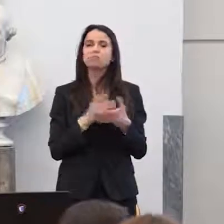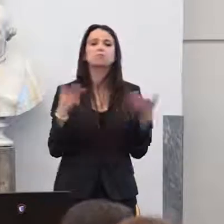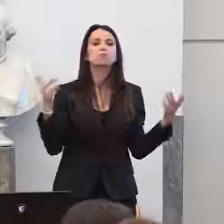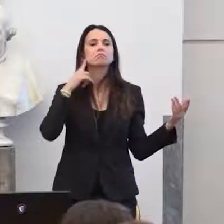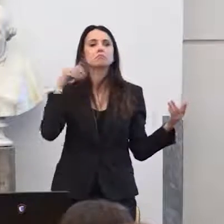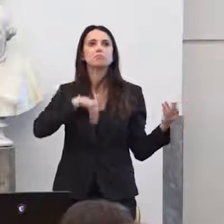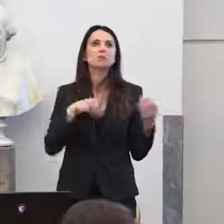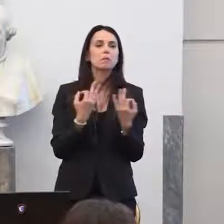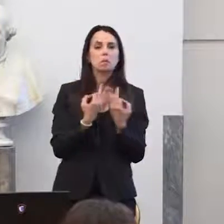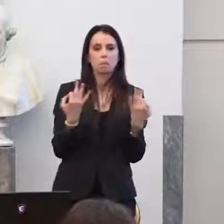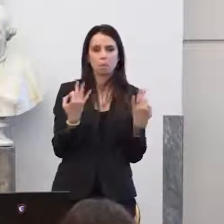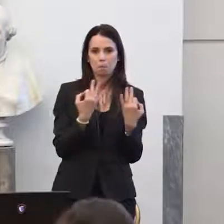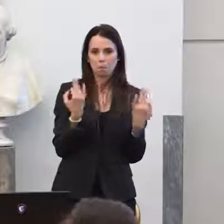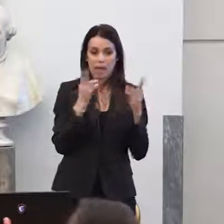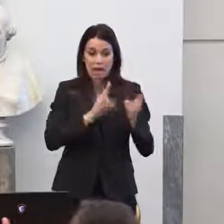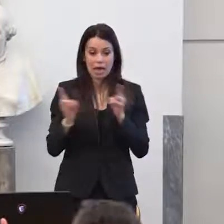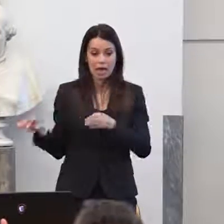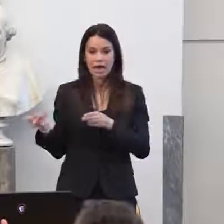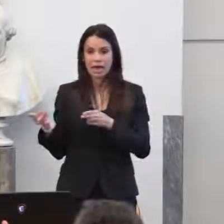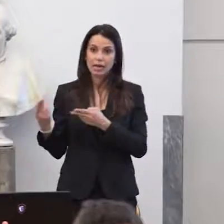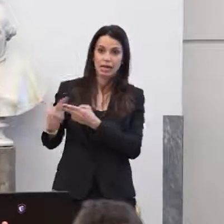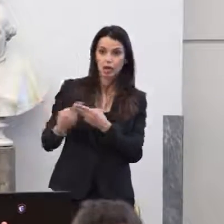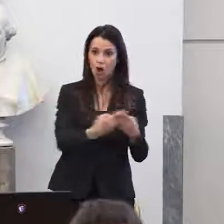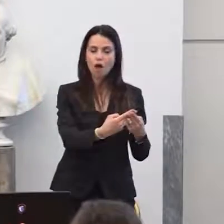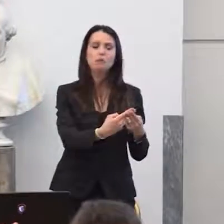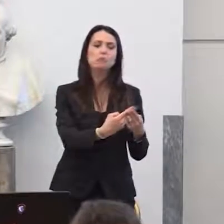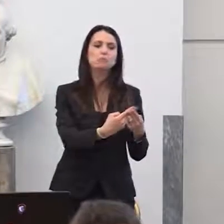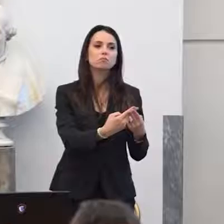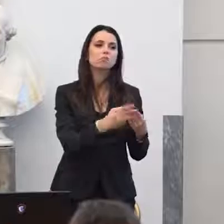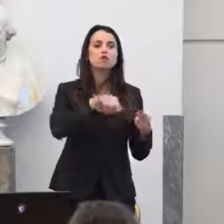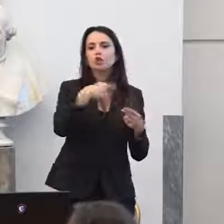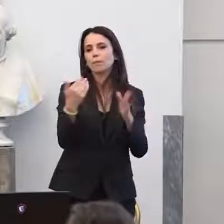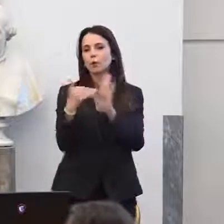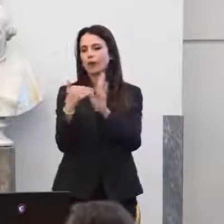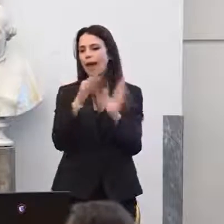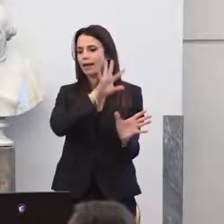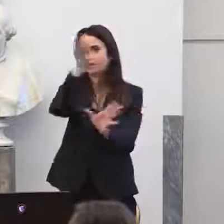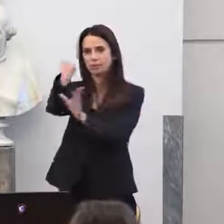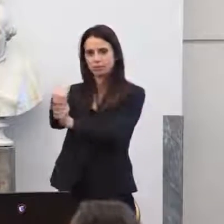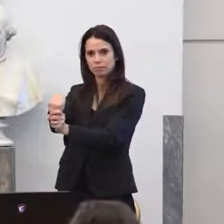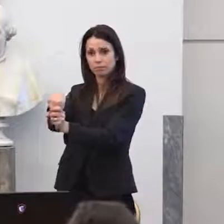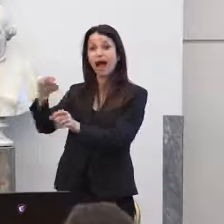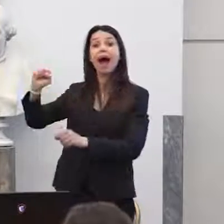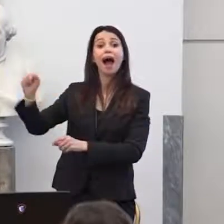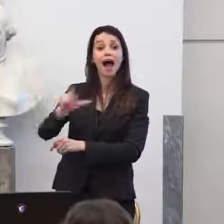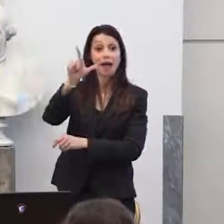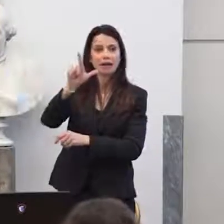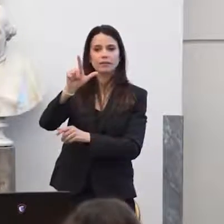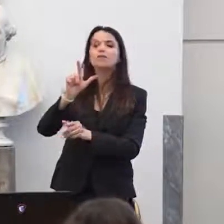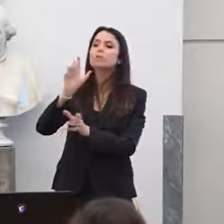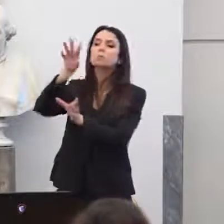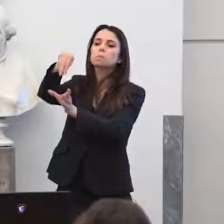bene dopo il ricovero ospedaliero, torniamo a casa. E qui potrebbe magari intervenire la ASL con il servizio di